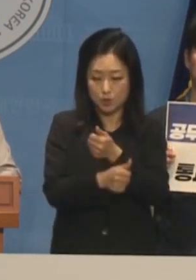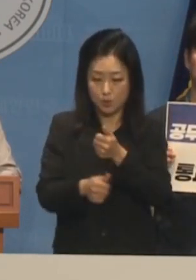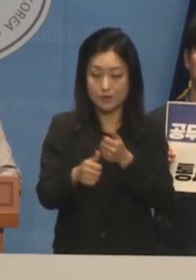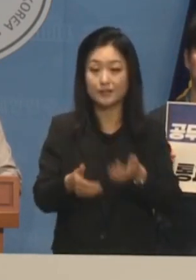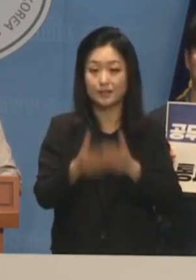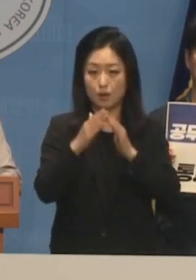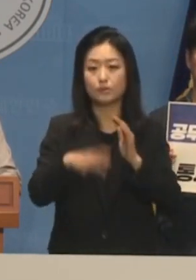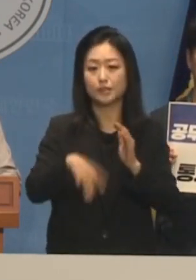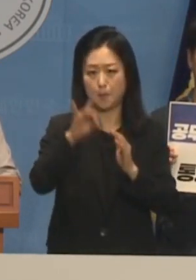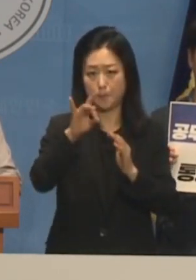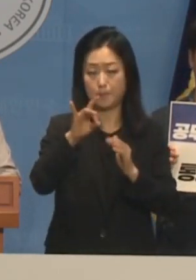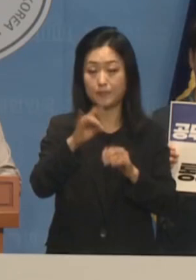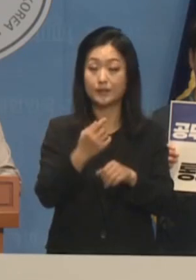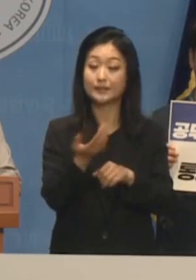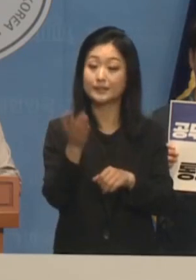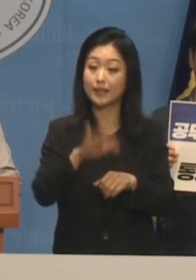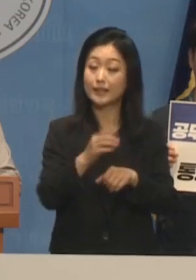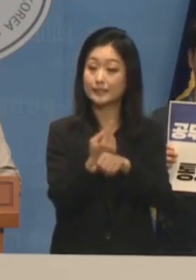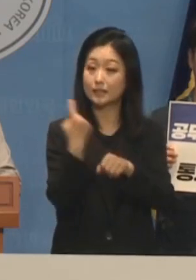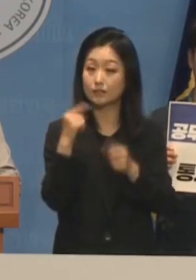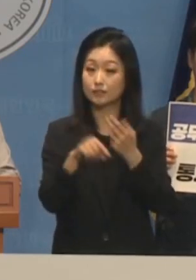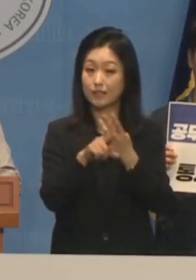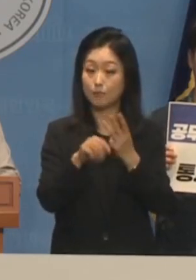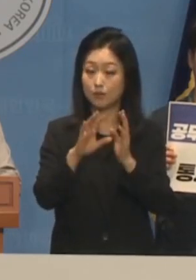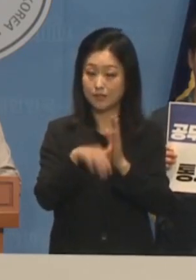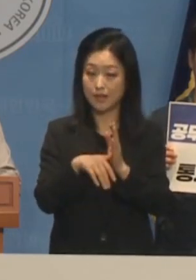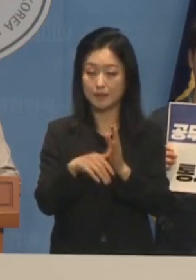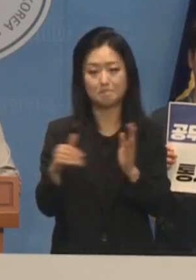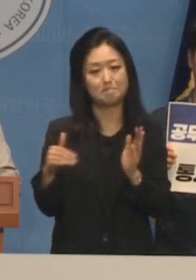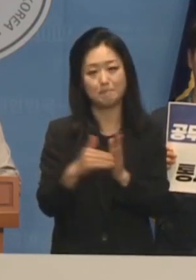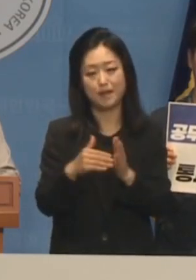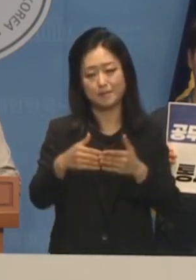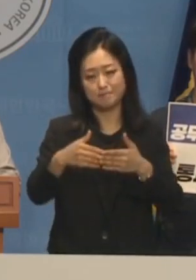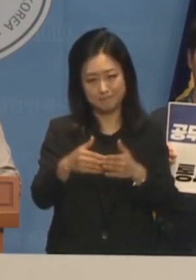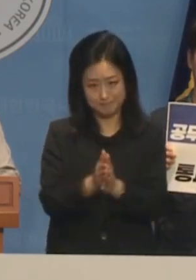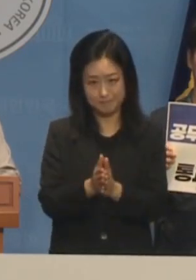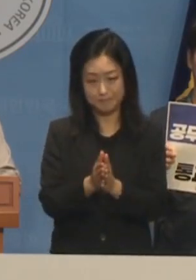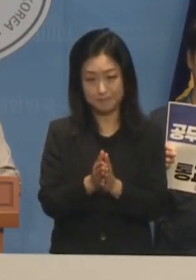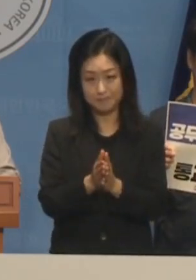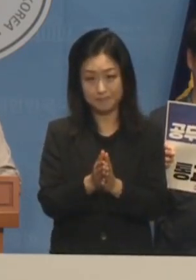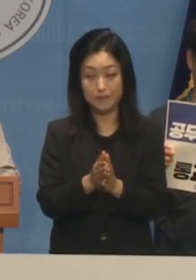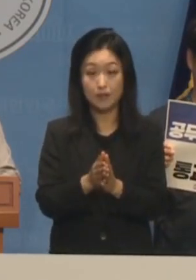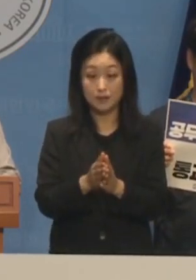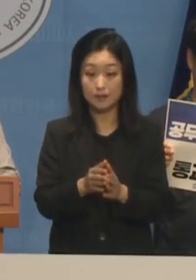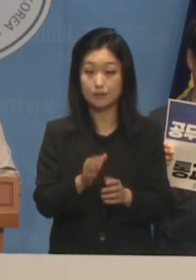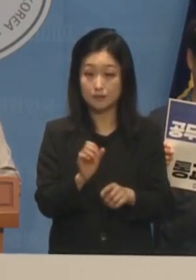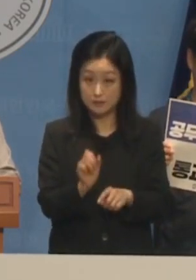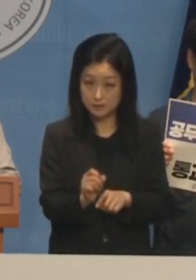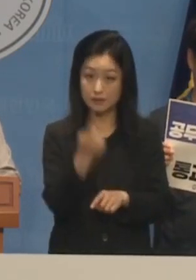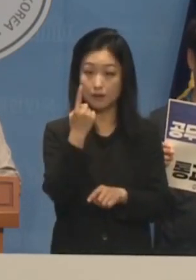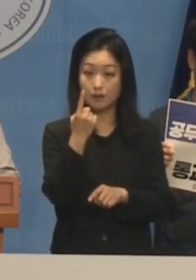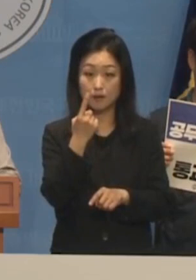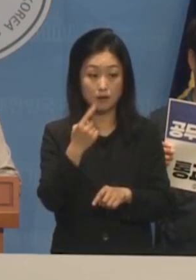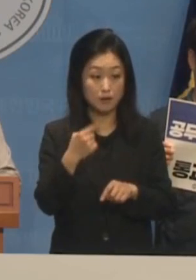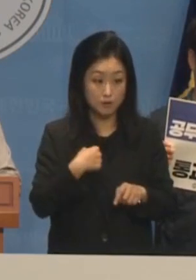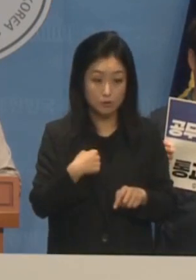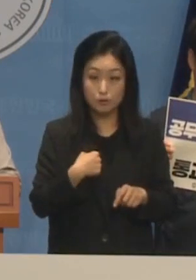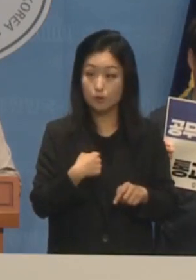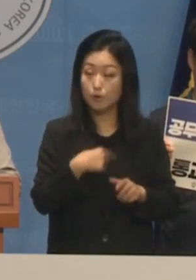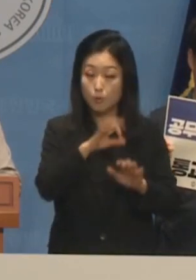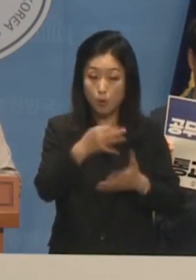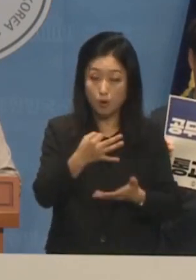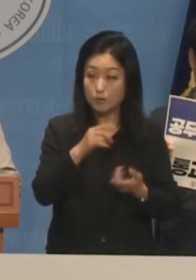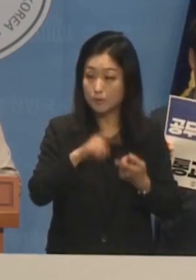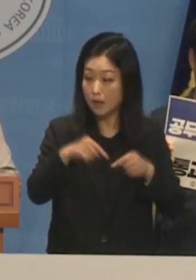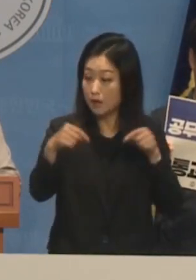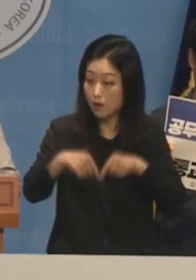공무직위원회가 지난해 3월 종료된 이후 공공부문 비정규직의 처우 개선을 논의할 수 있는